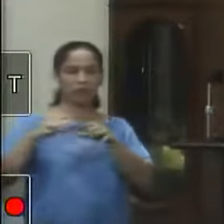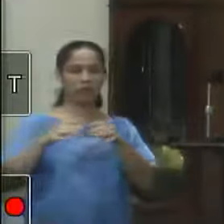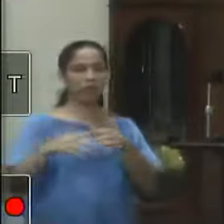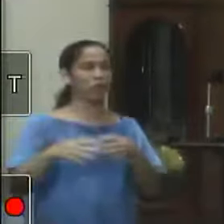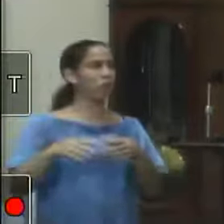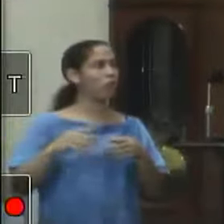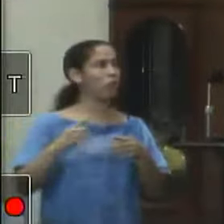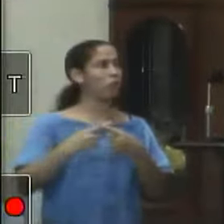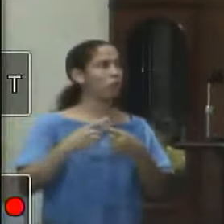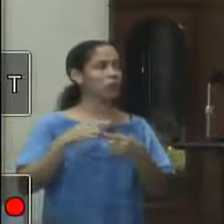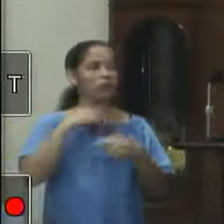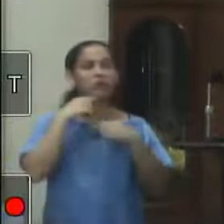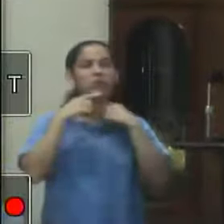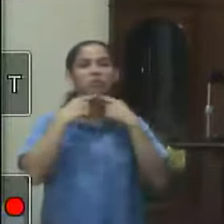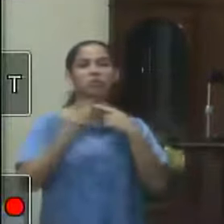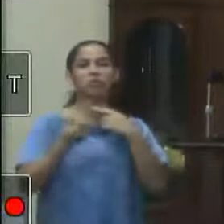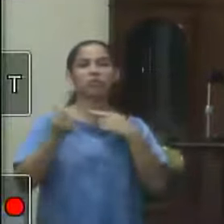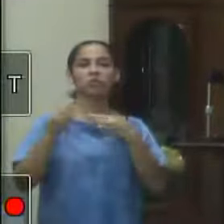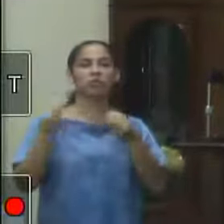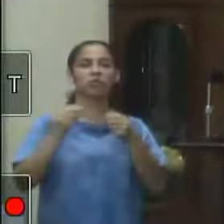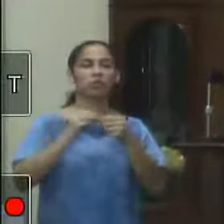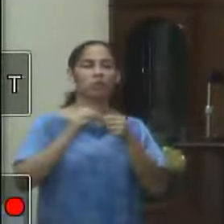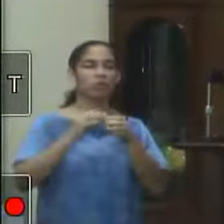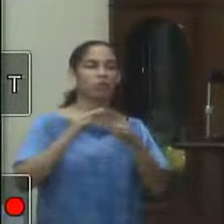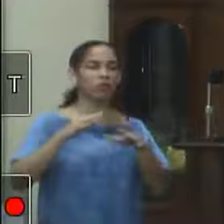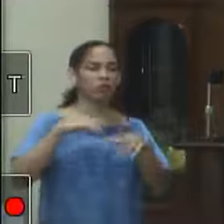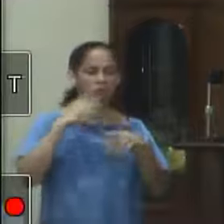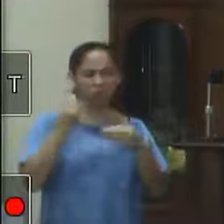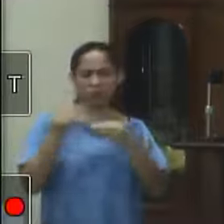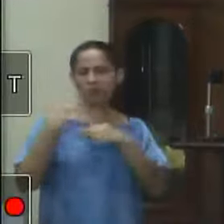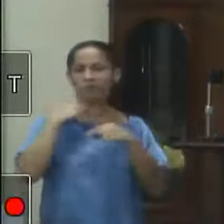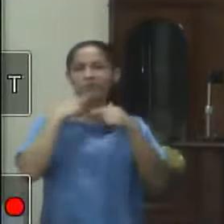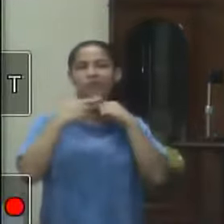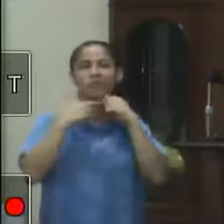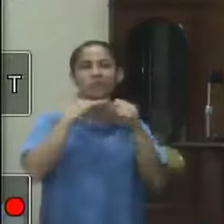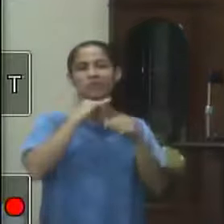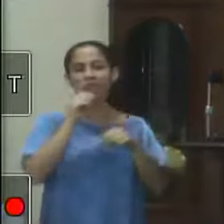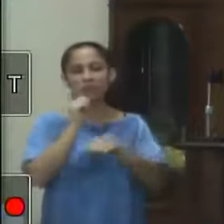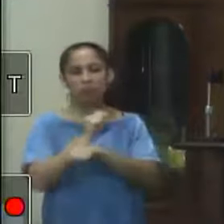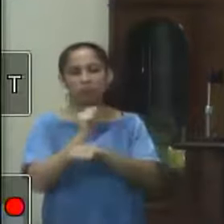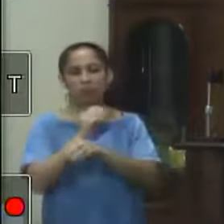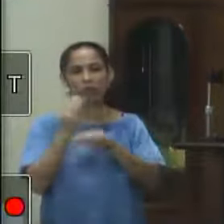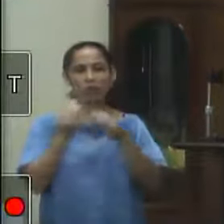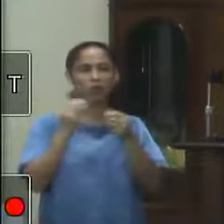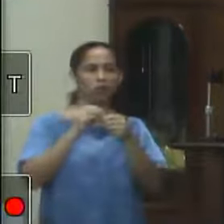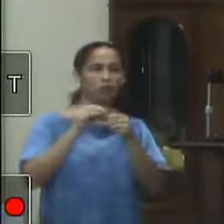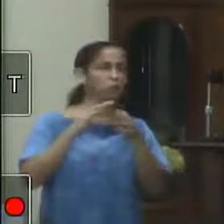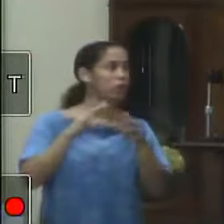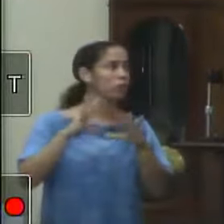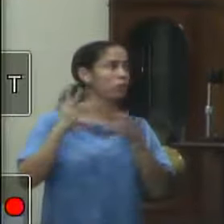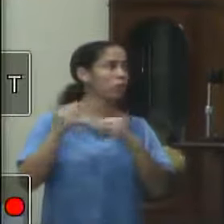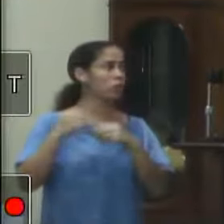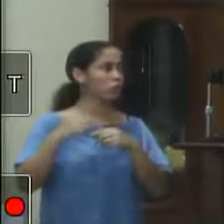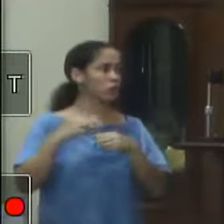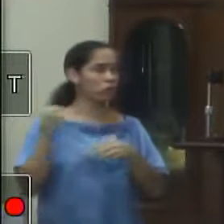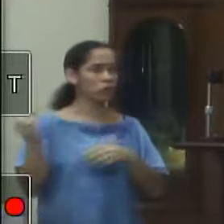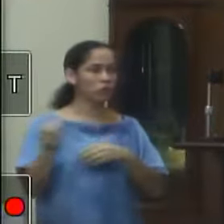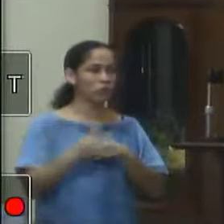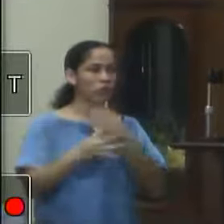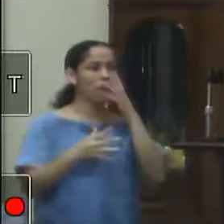O custo, a manutenção, a durabilidade, ela fica parada, quanto tempo ela pode ficar, tudo isso para a gente é muito